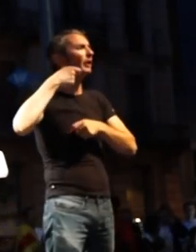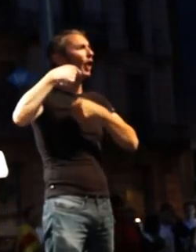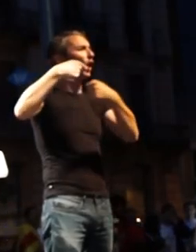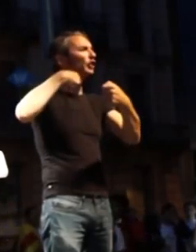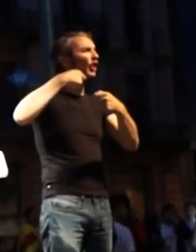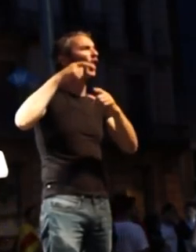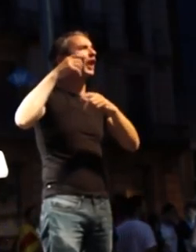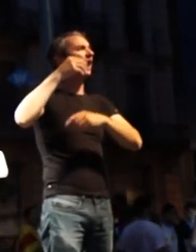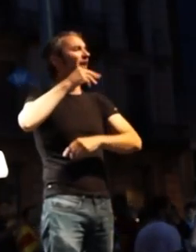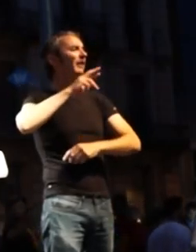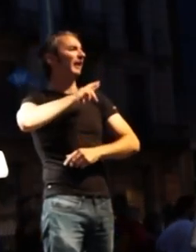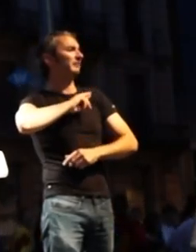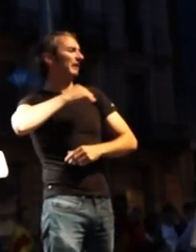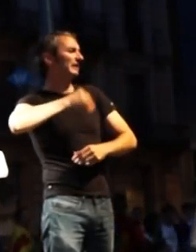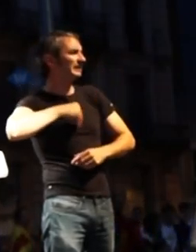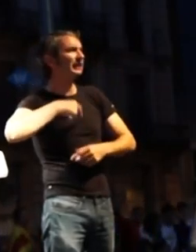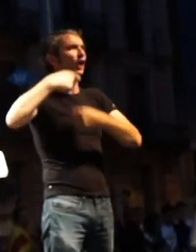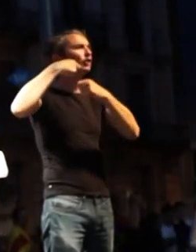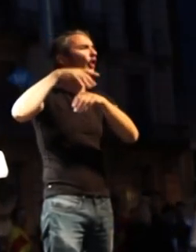esglésies.